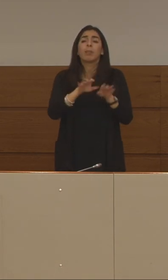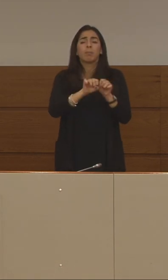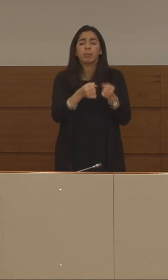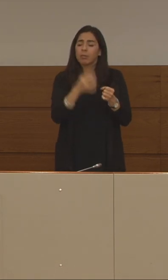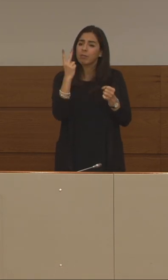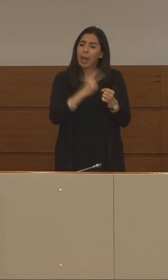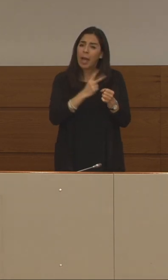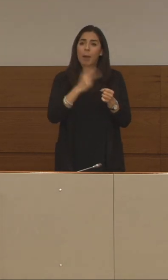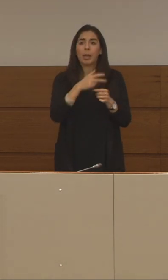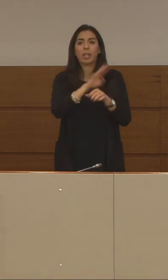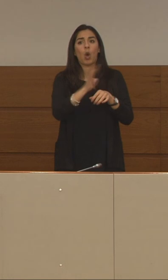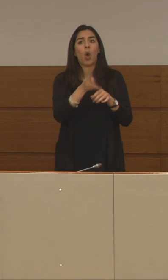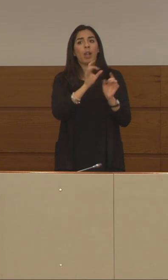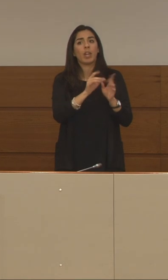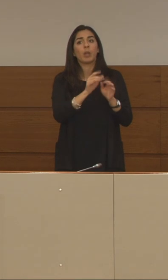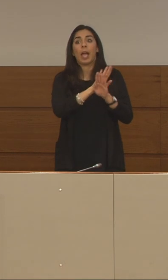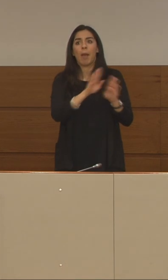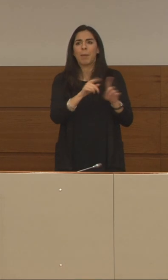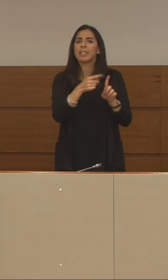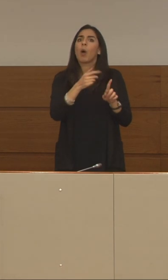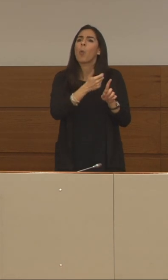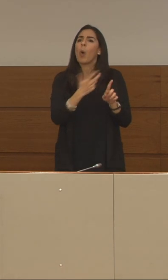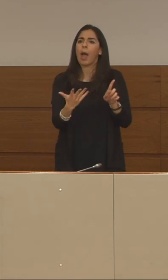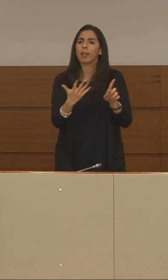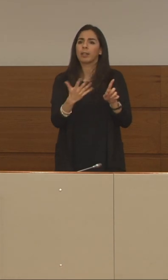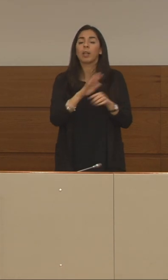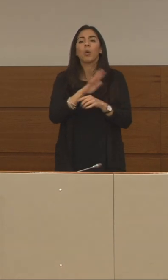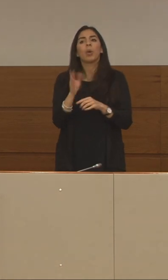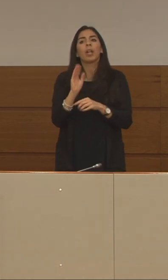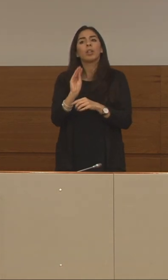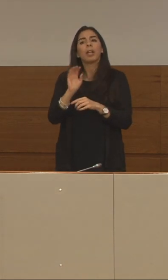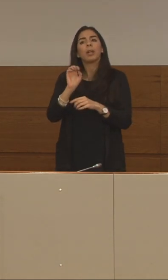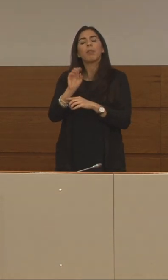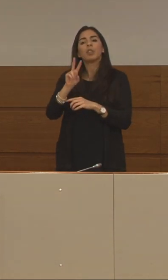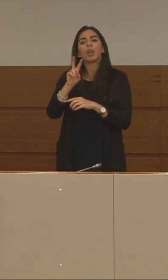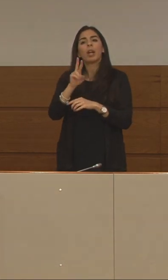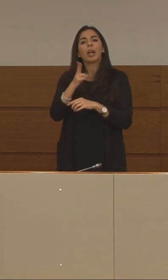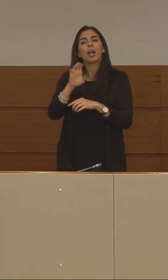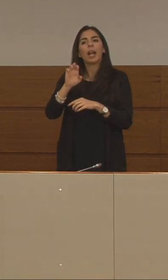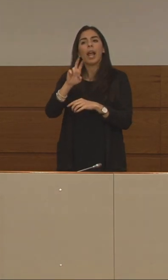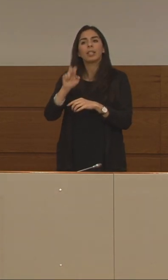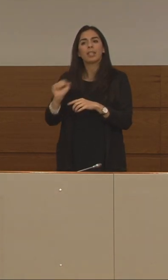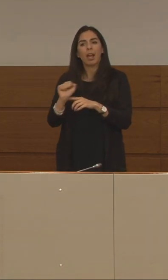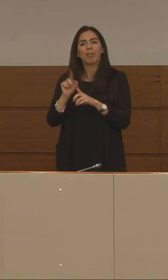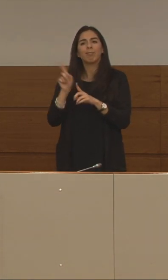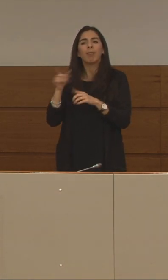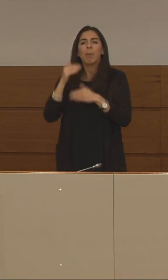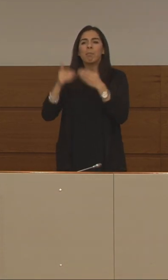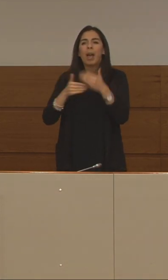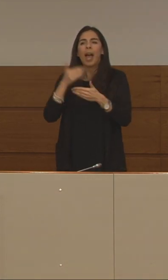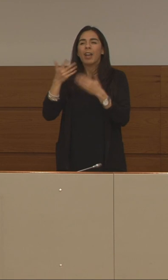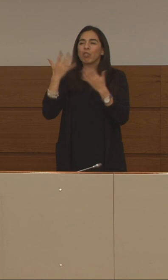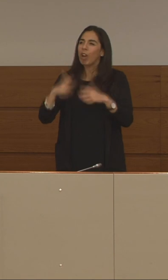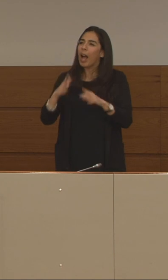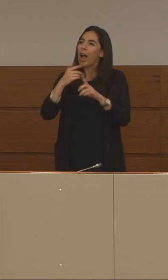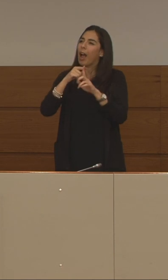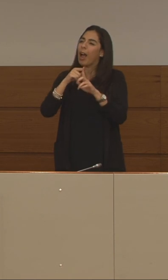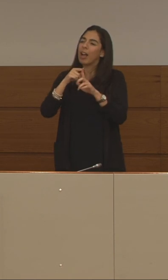l'altra domanda forse per professoressa innesta nel suo percorso dalla cina dove sappiamo che è iniziata